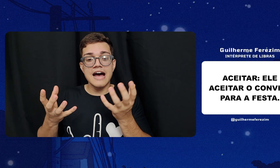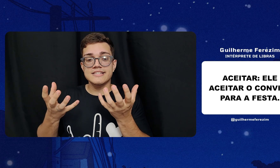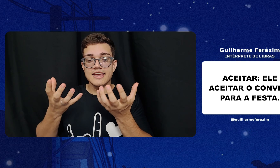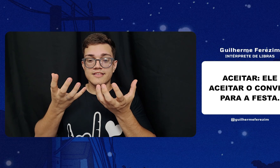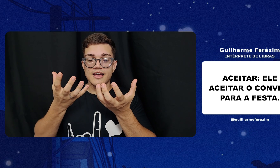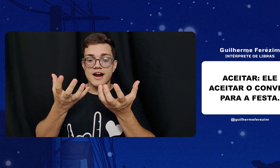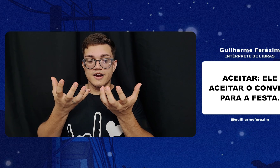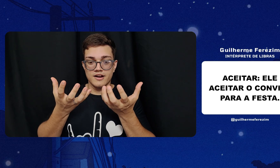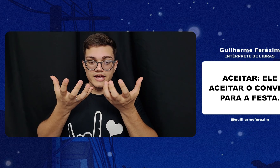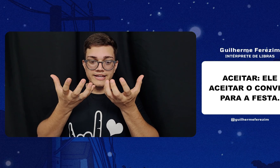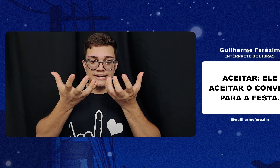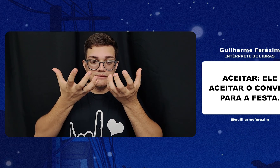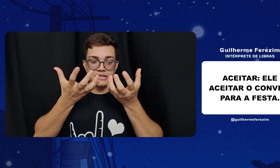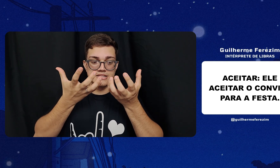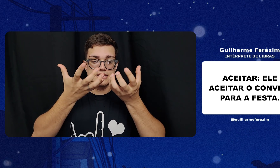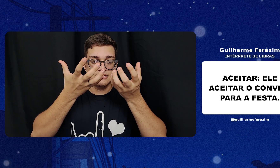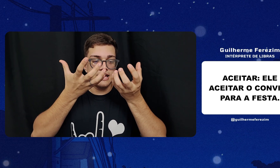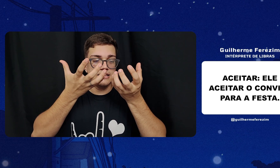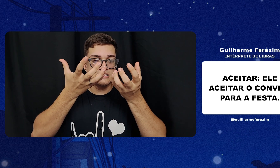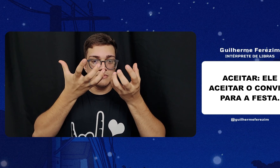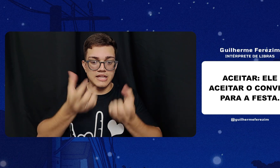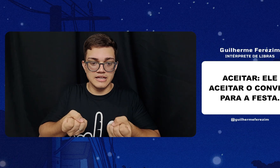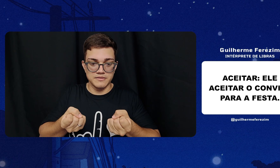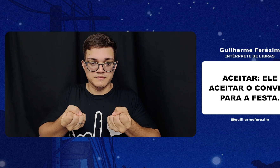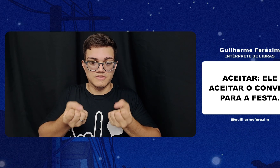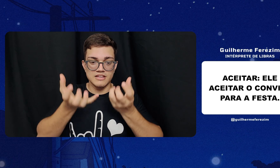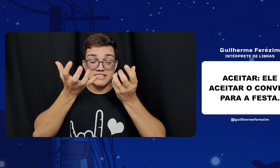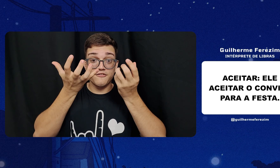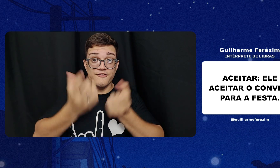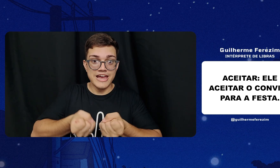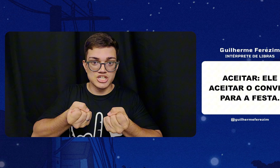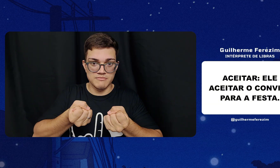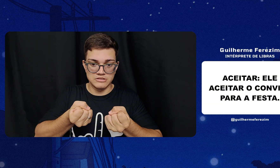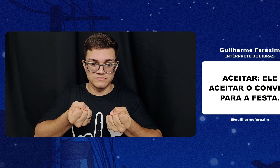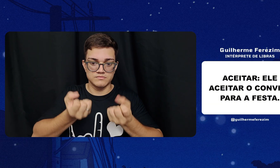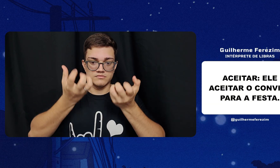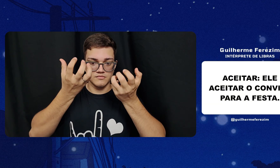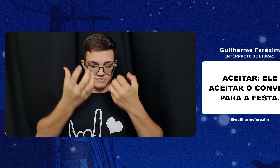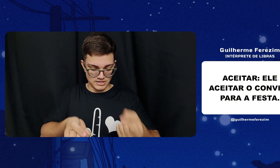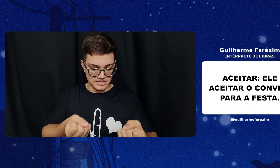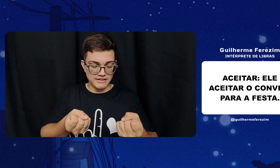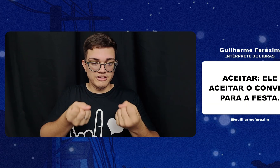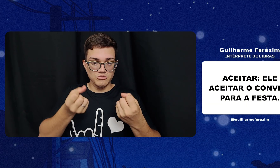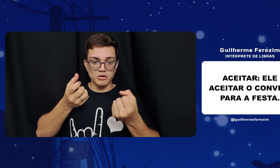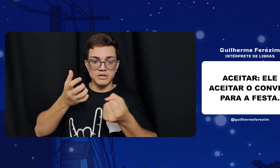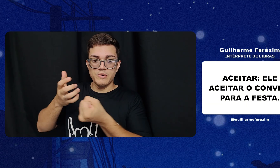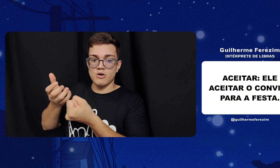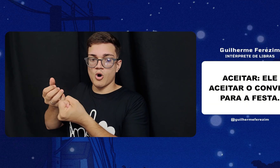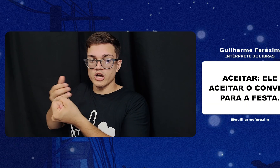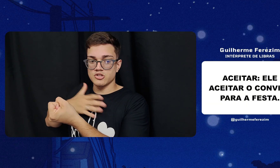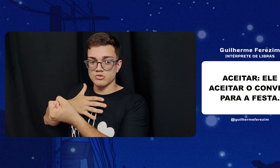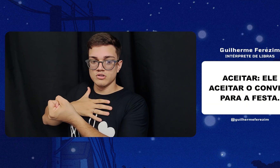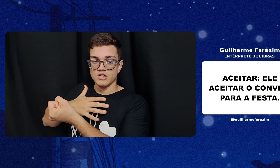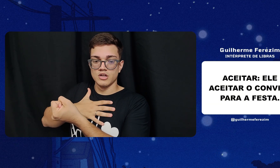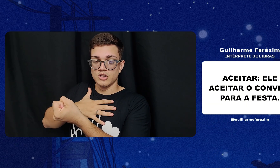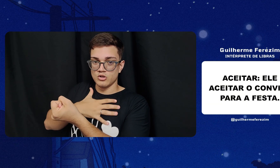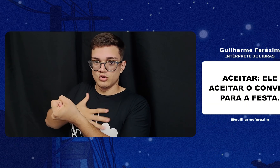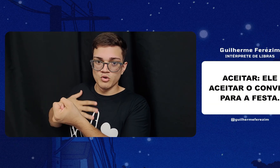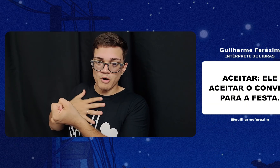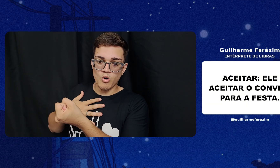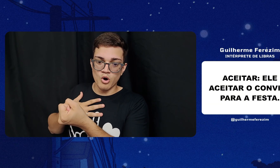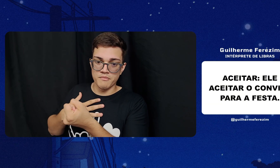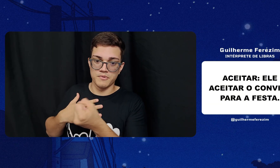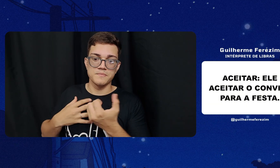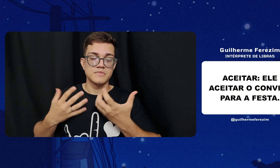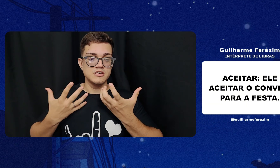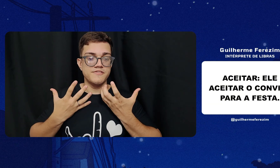Agora, aceitar em Libras é dessa maneira. Você fecha a mão. E tá vendo que eu não encosto no